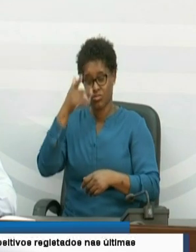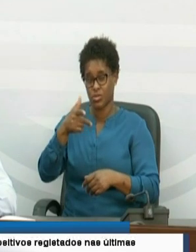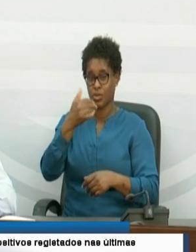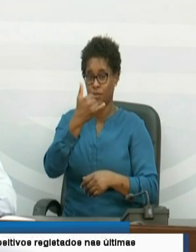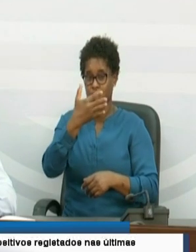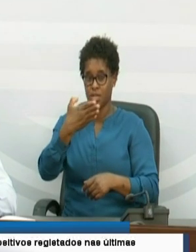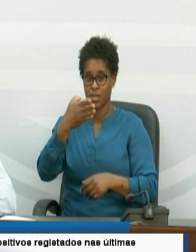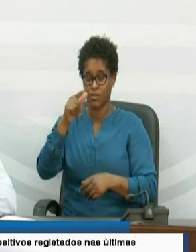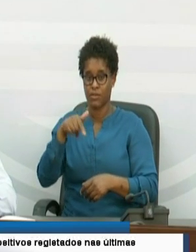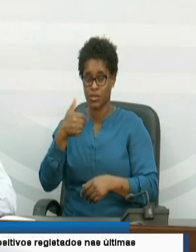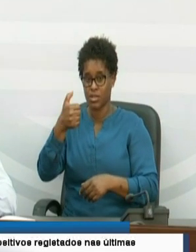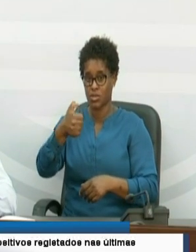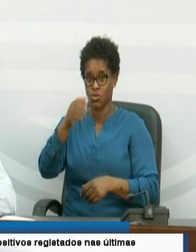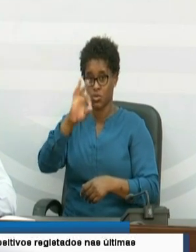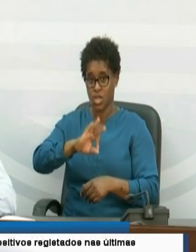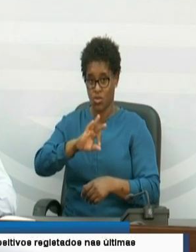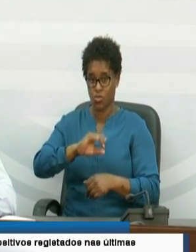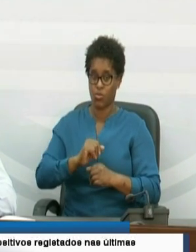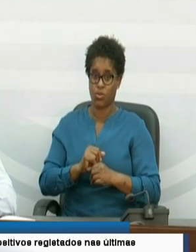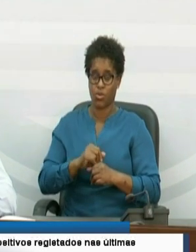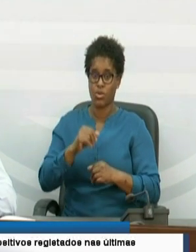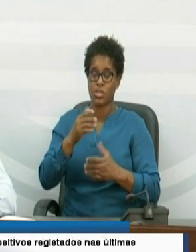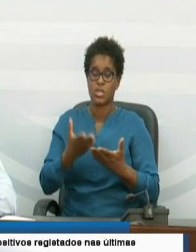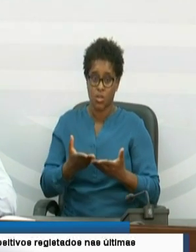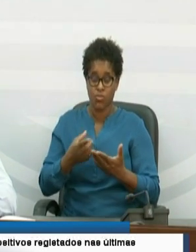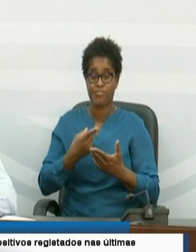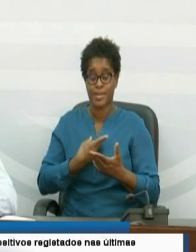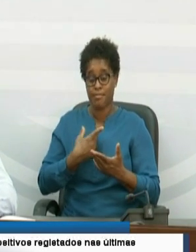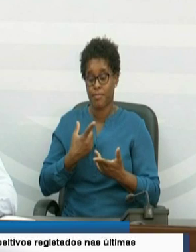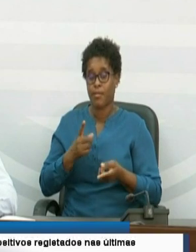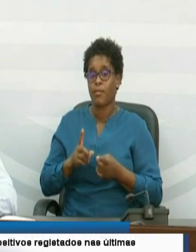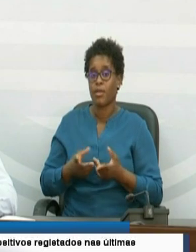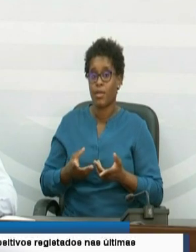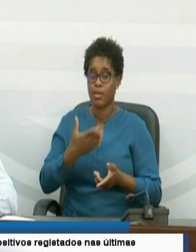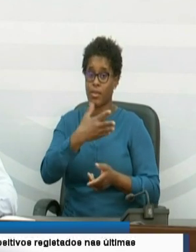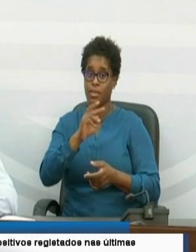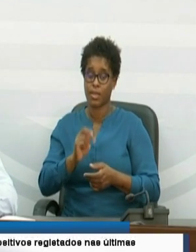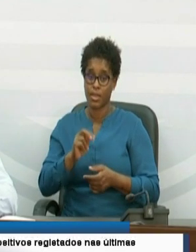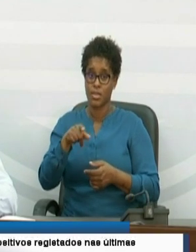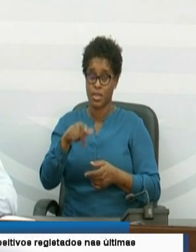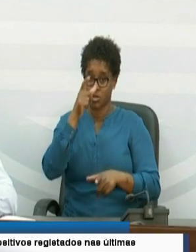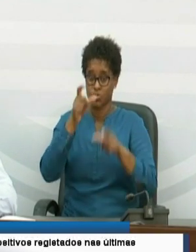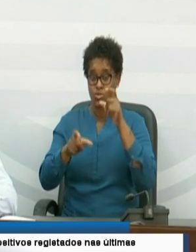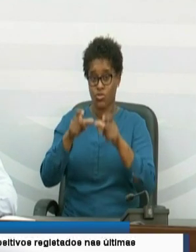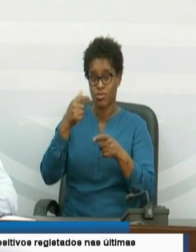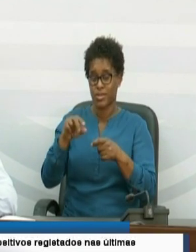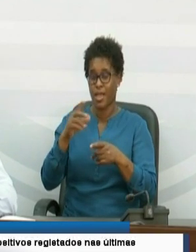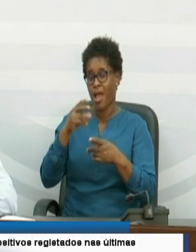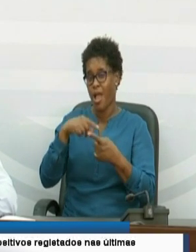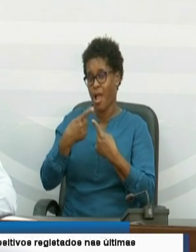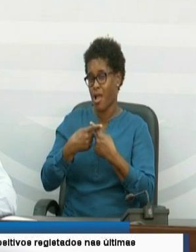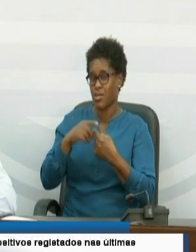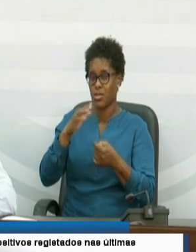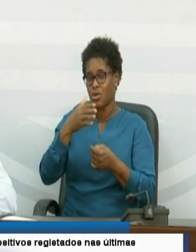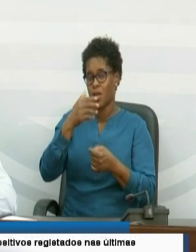de 27,5%, sendo que 13 dessas pessoas têm idade igual ou